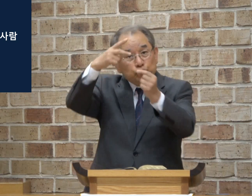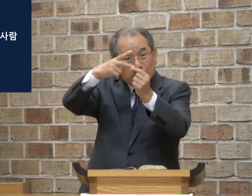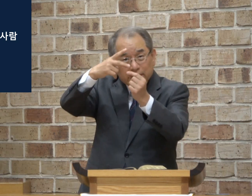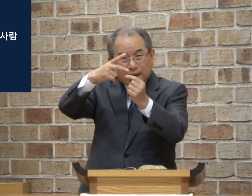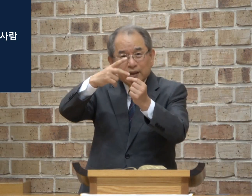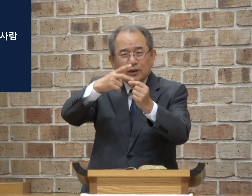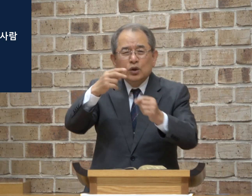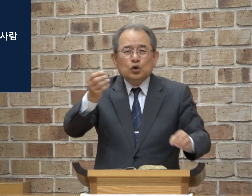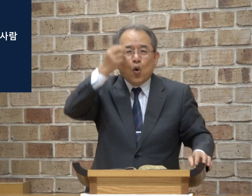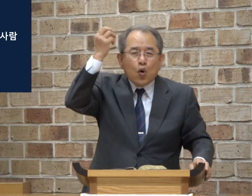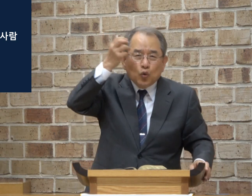두 번째,